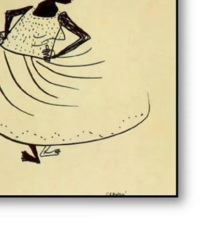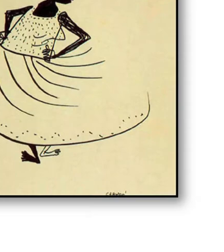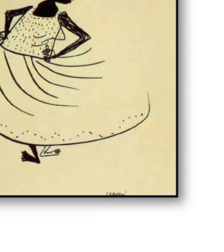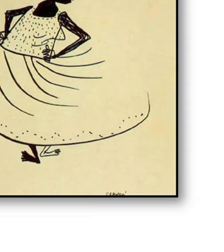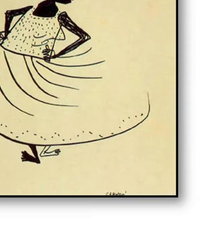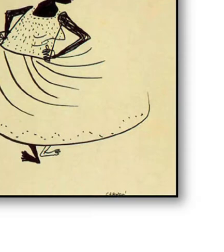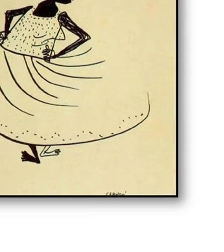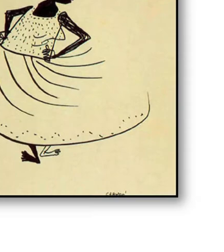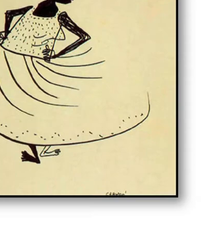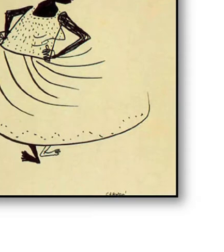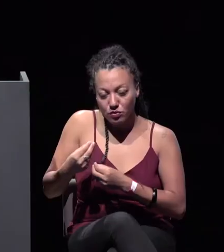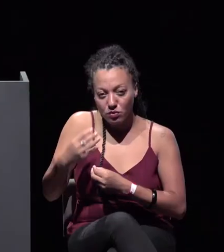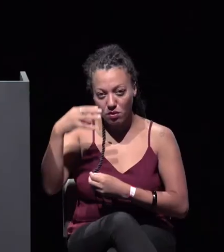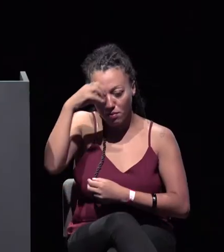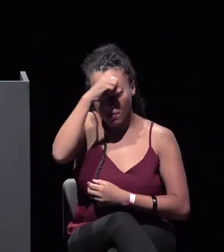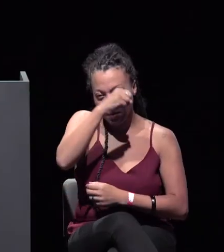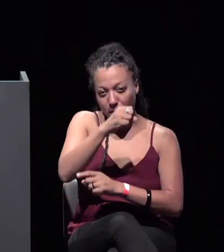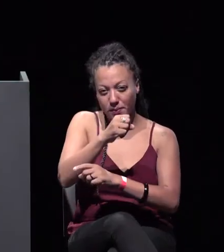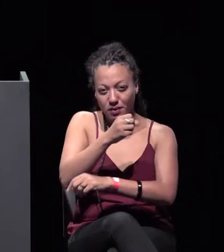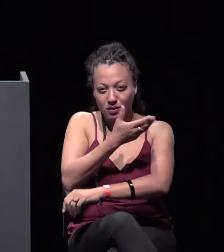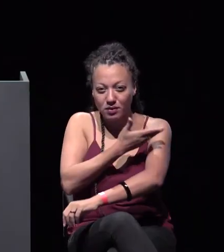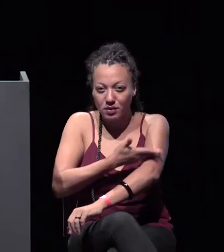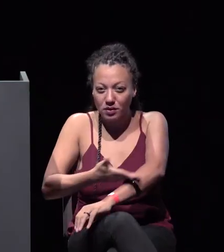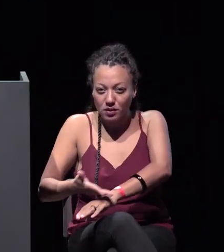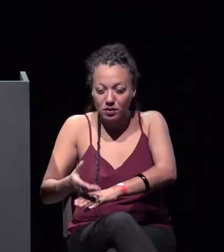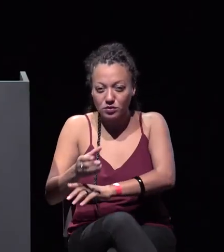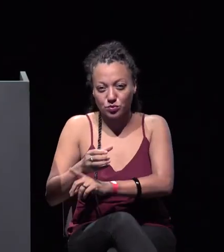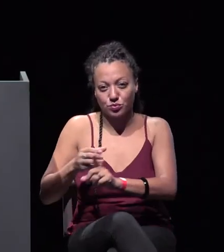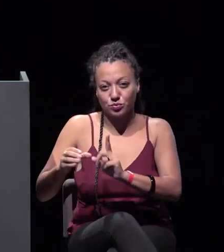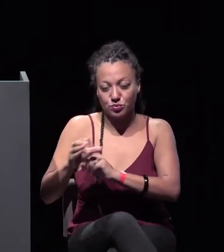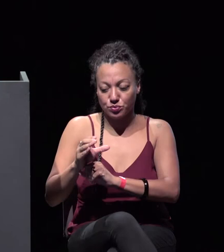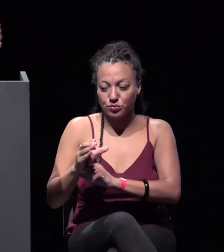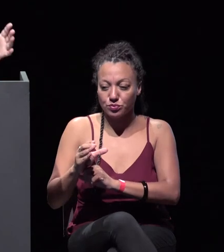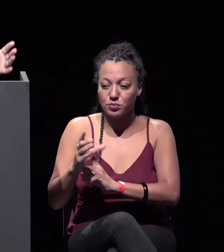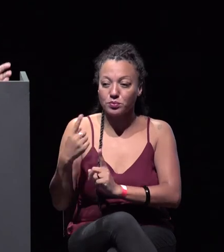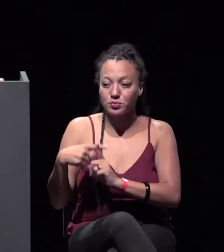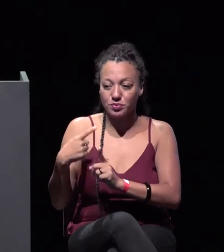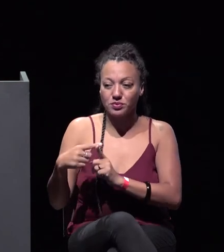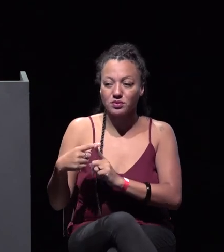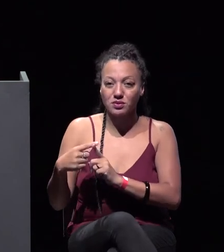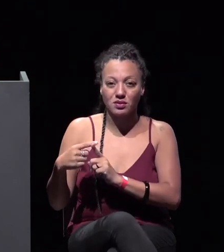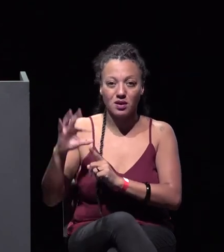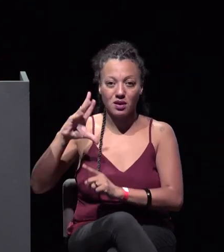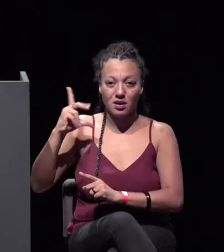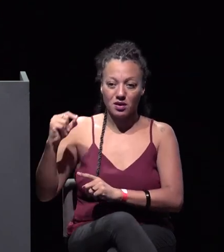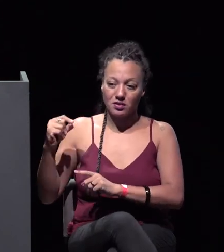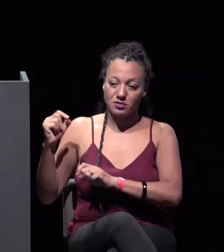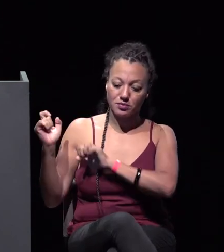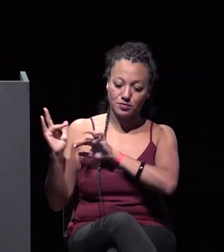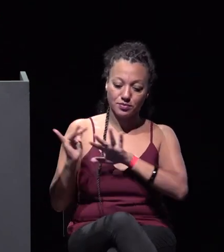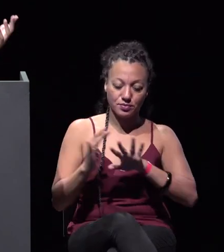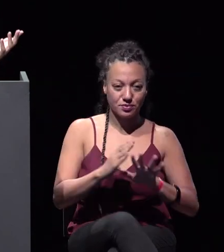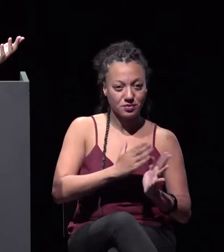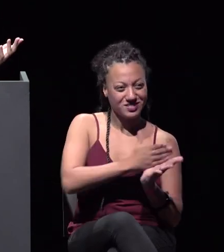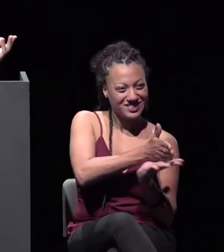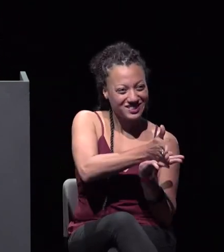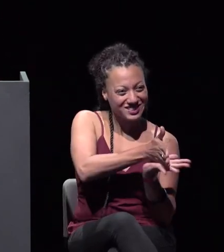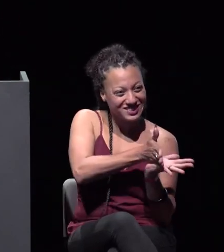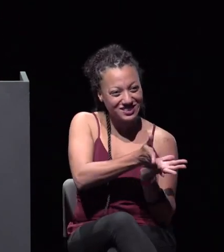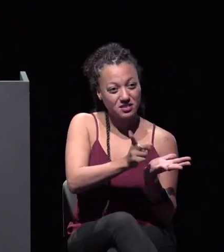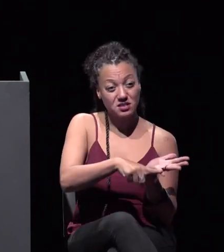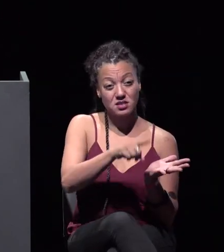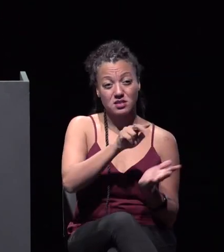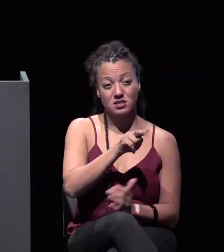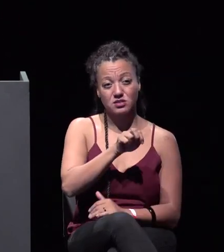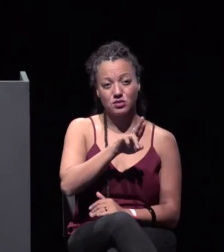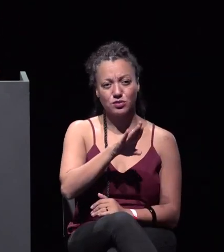culto né porque a gente tem vários ciclos migratórios dentro dessa diáspora africana e uruguai nos últimos né e